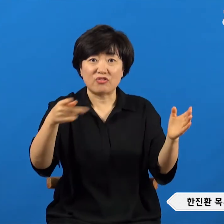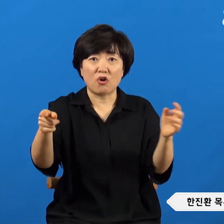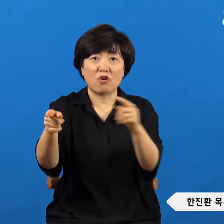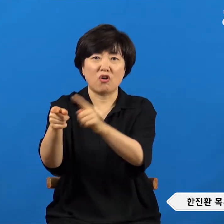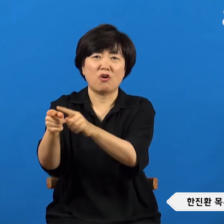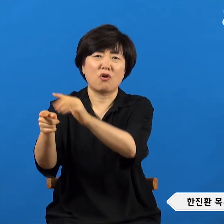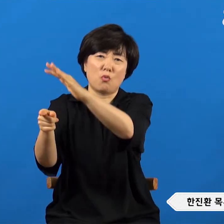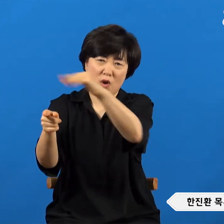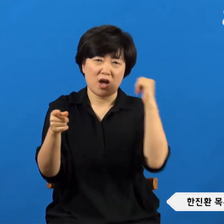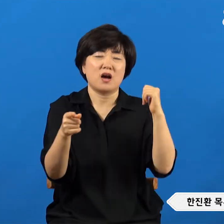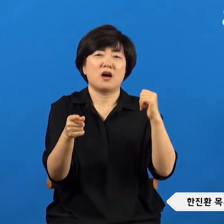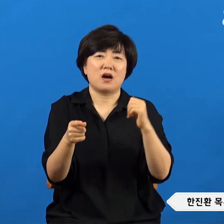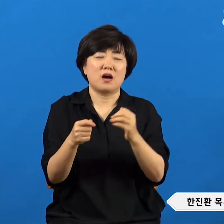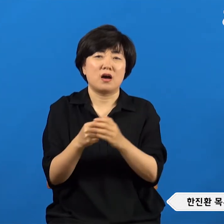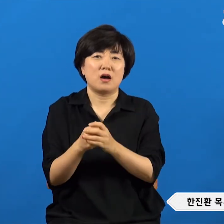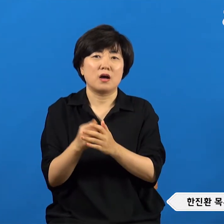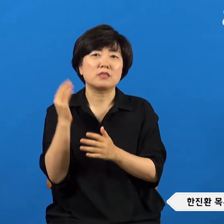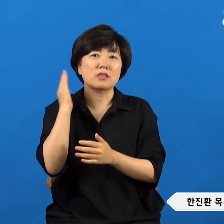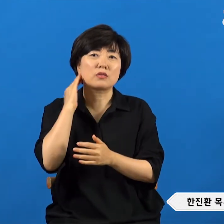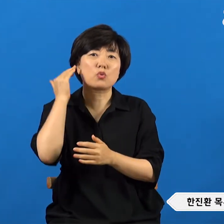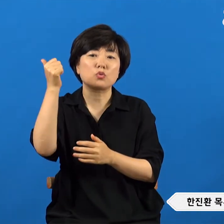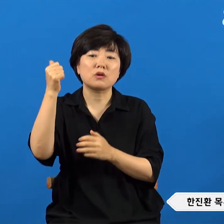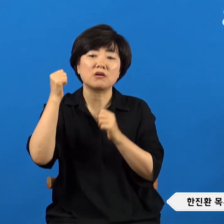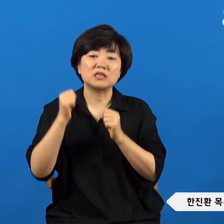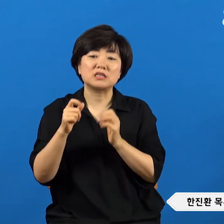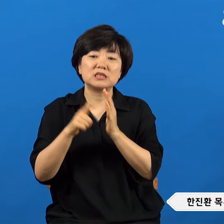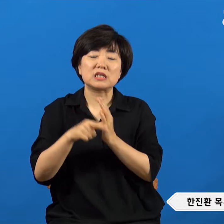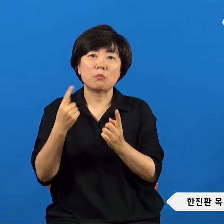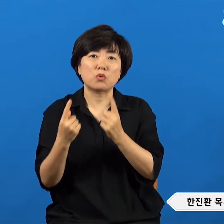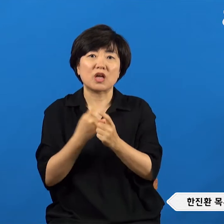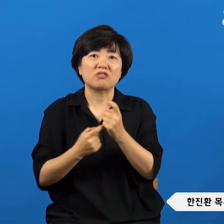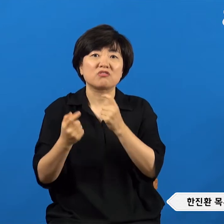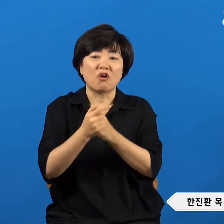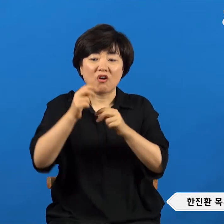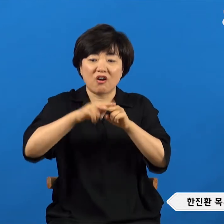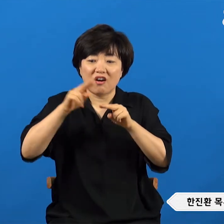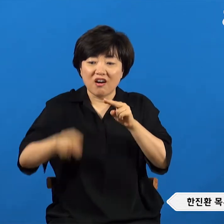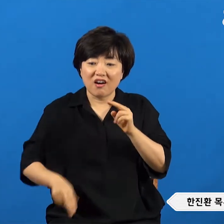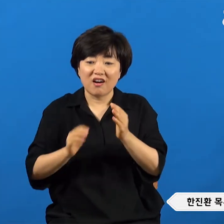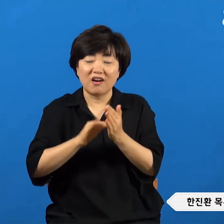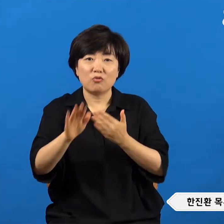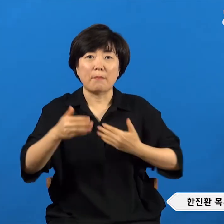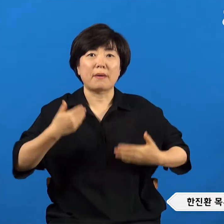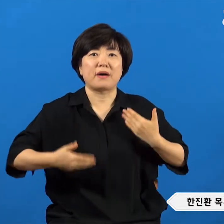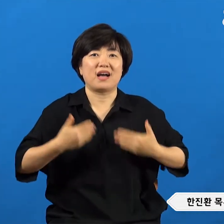찾습니다. 대통령 제임스 때보다 더 바쁜 것 같습니다.